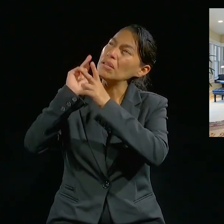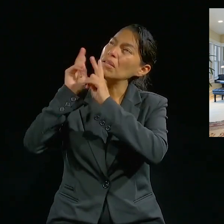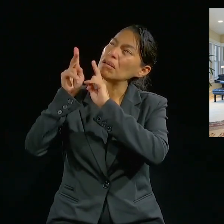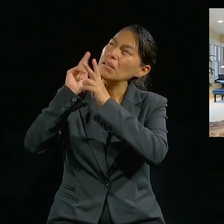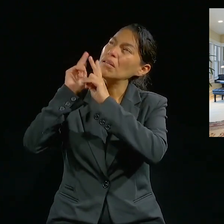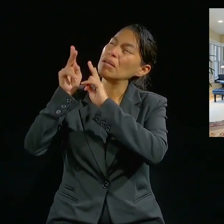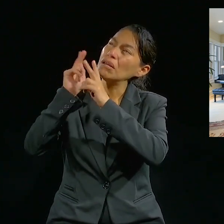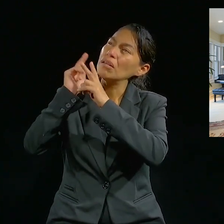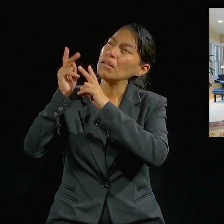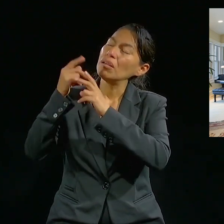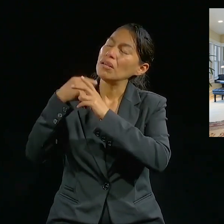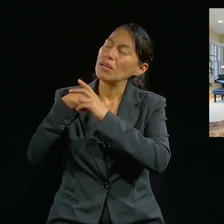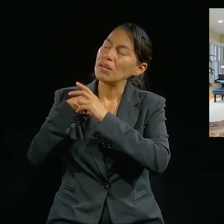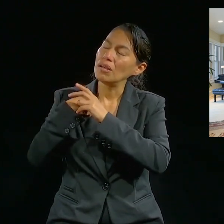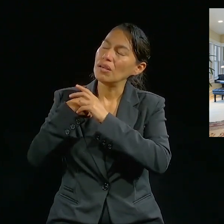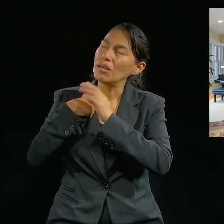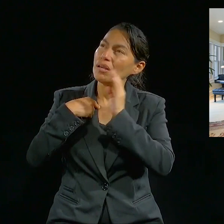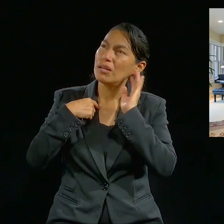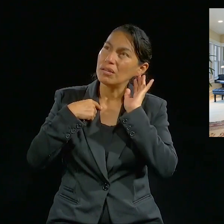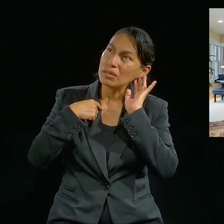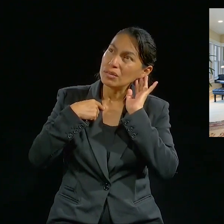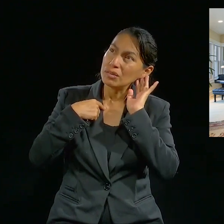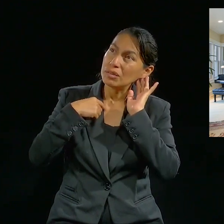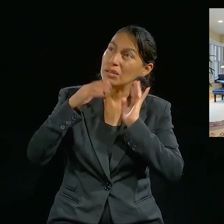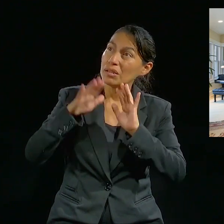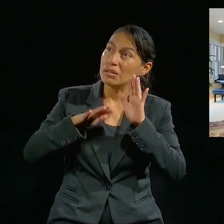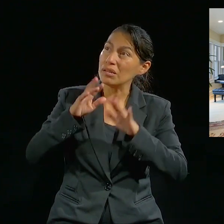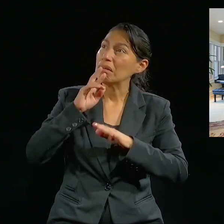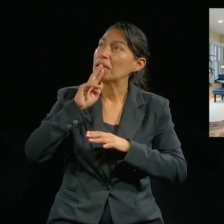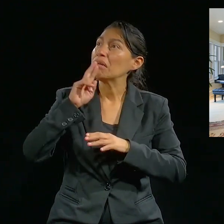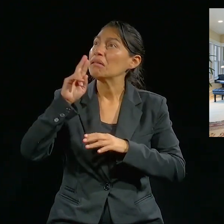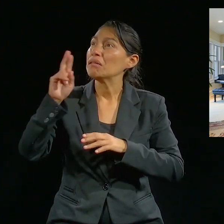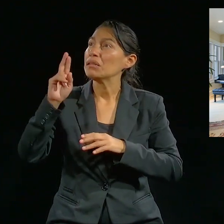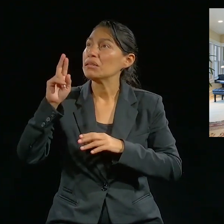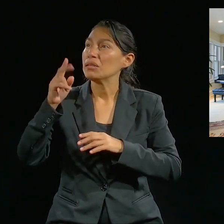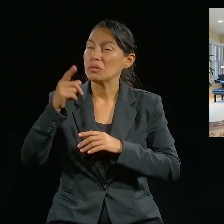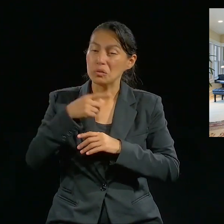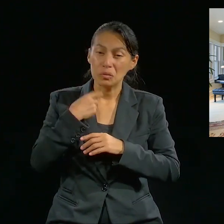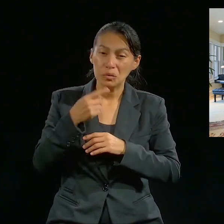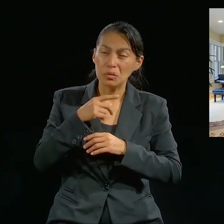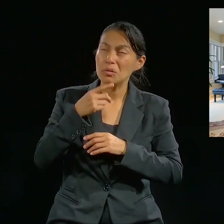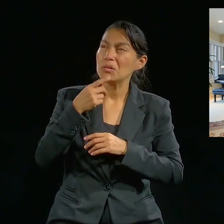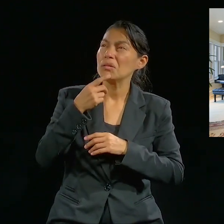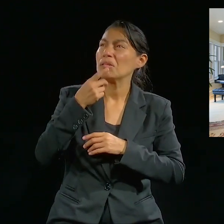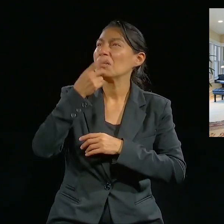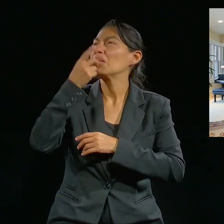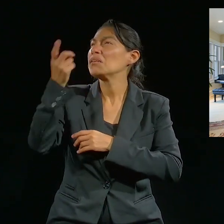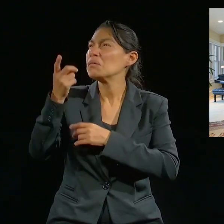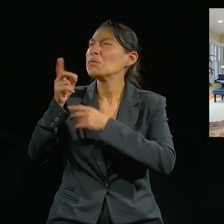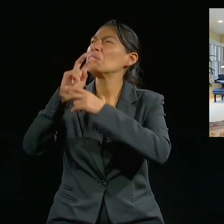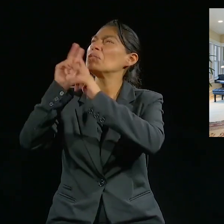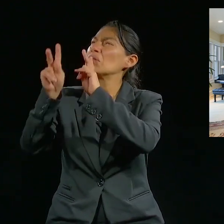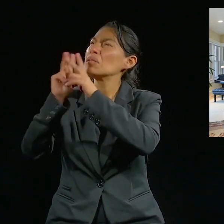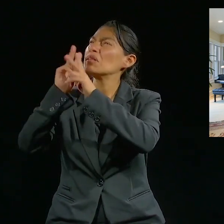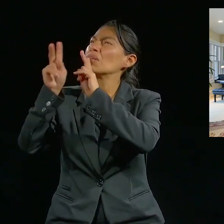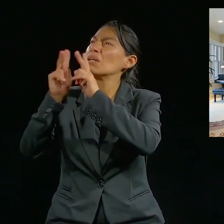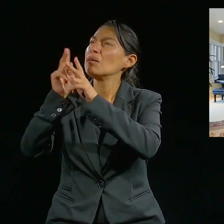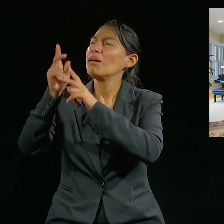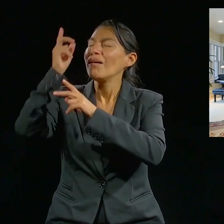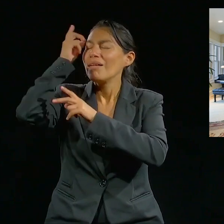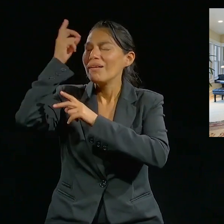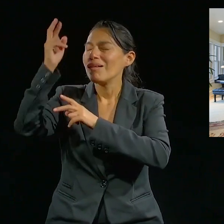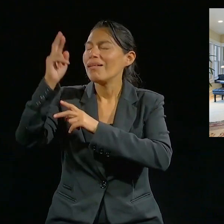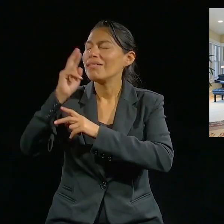hablamos con Dios, inclusive encontrar a veces respuestas a nosotros, platicárselas a Dios y